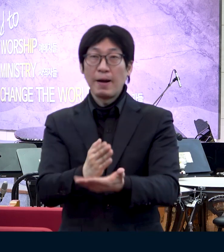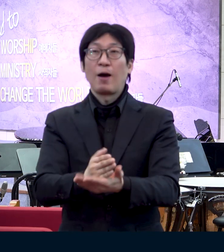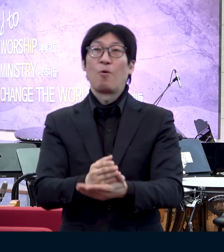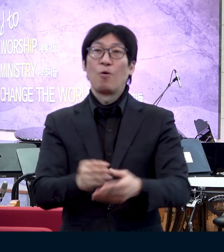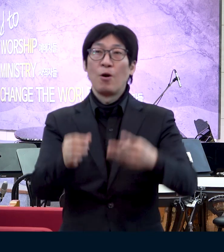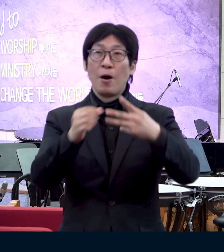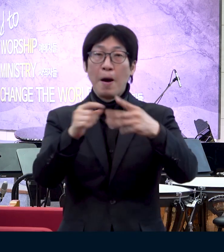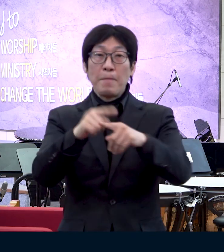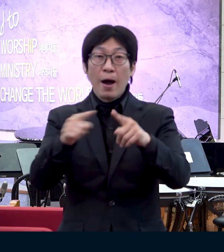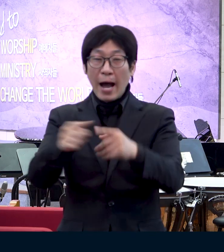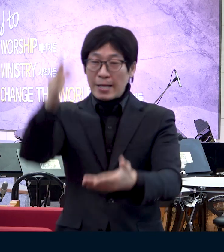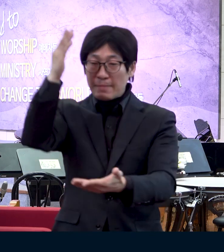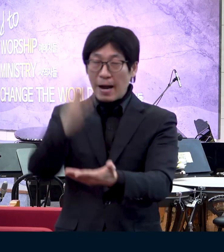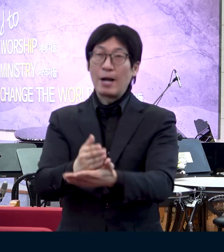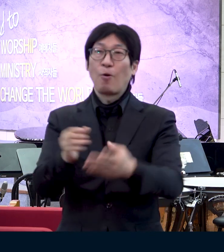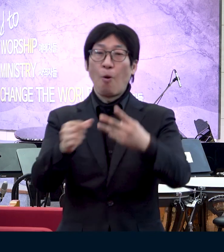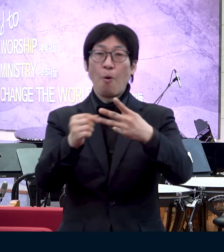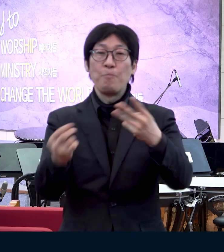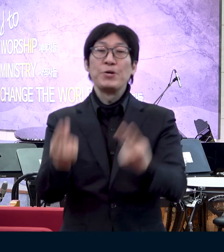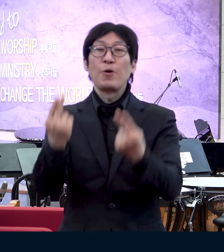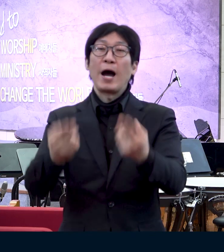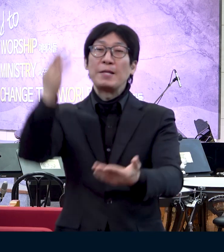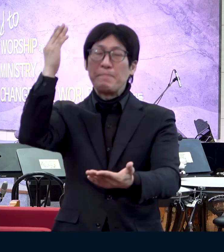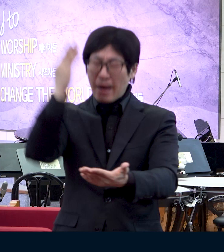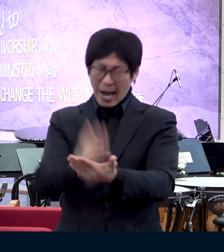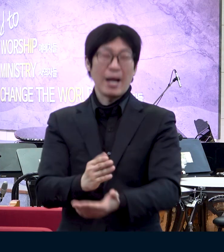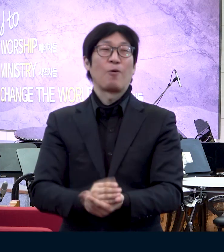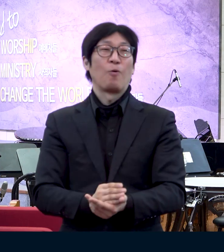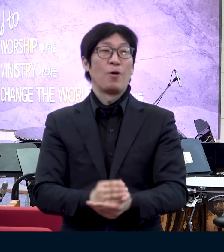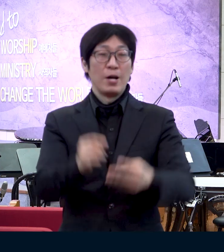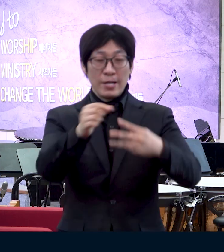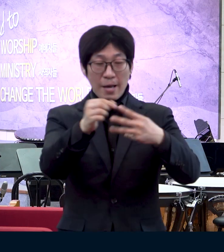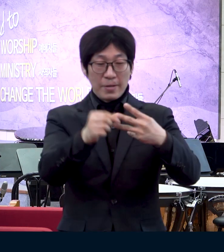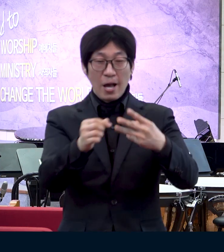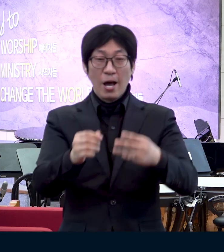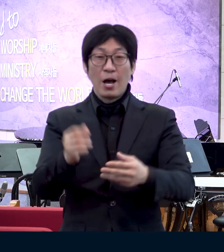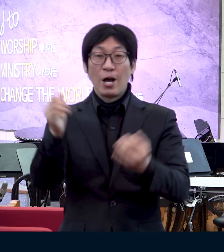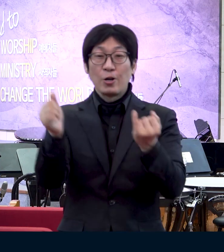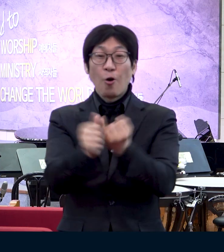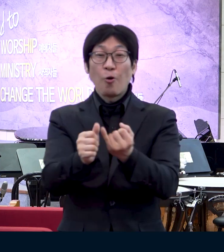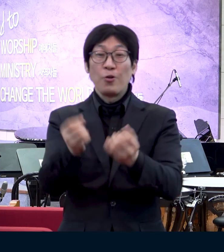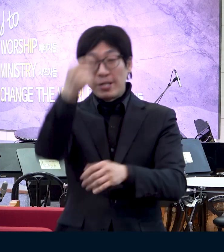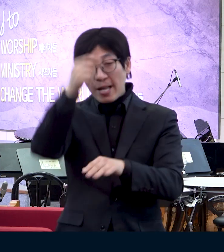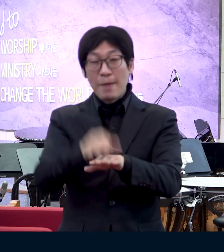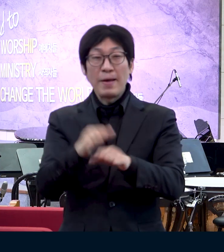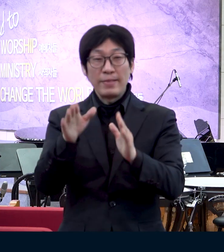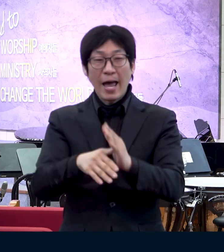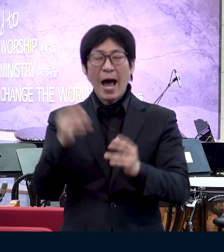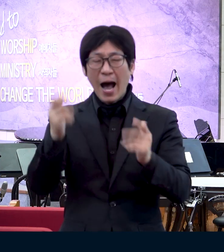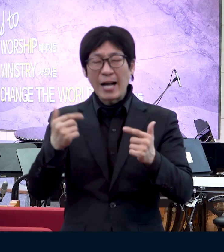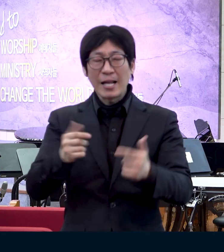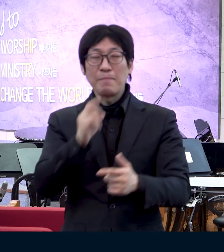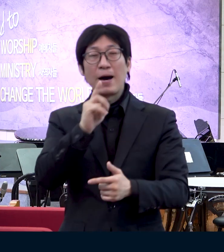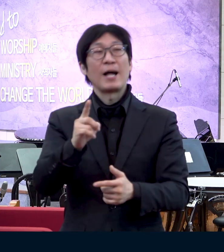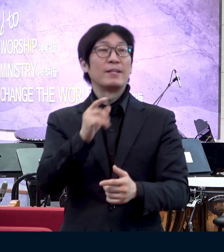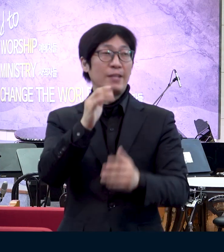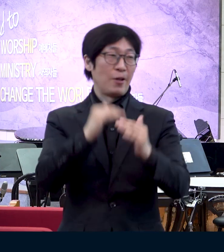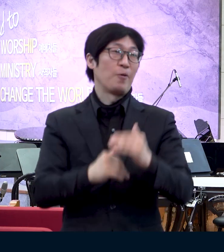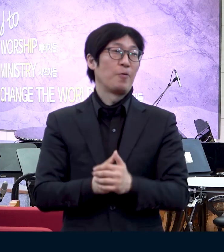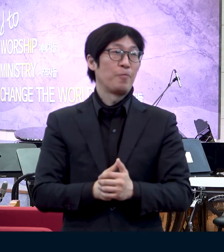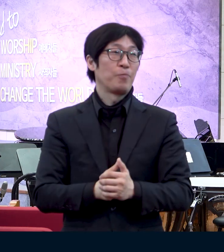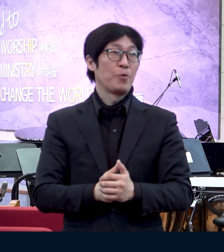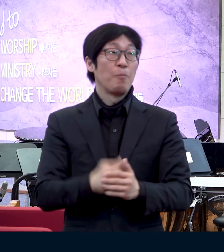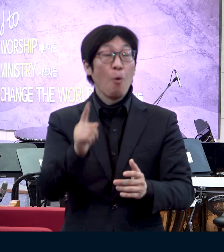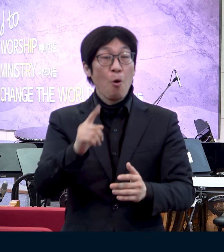불가. 세 번째는 비교 불가. 이 3대 불가가 절대적이에요. 예, 그렇죠.